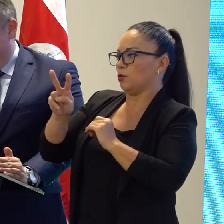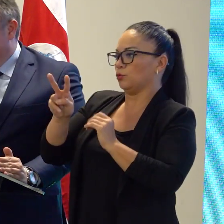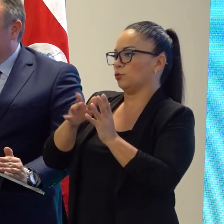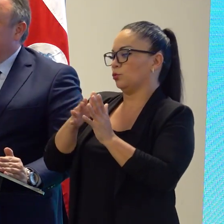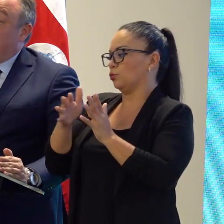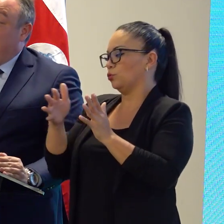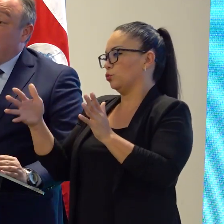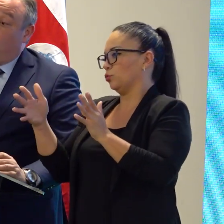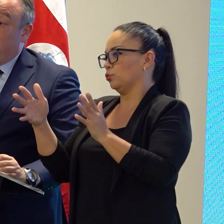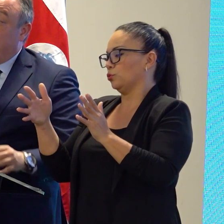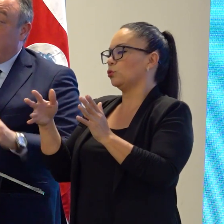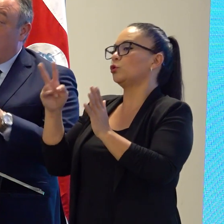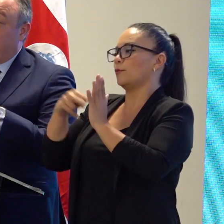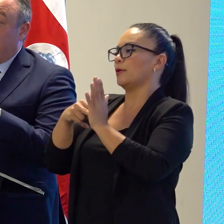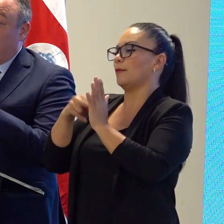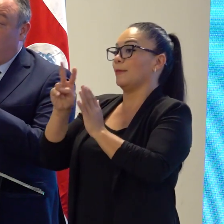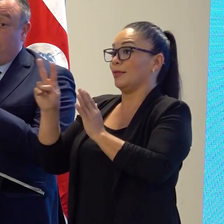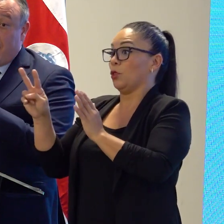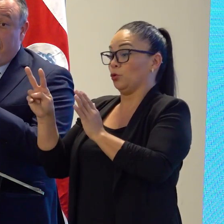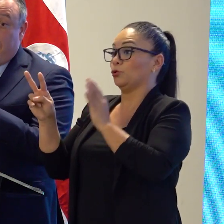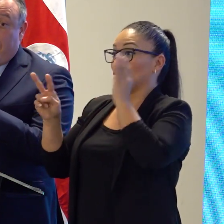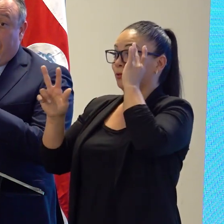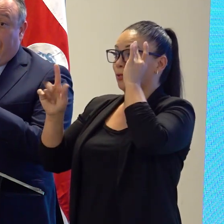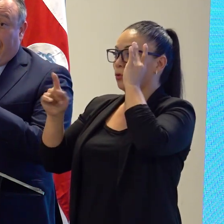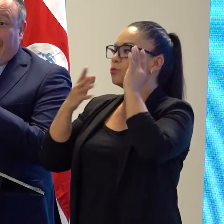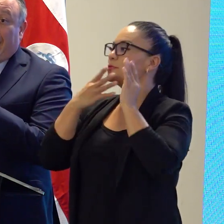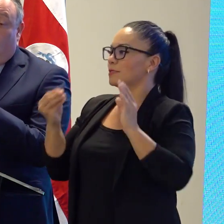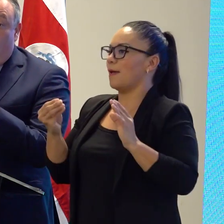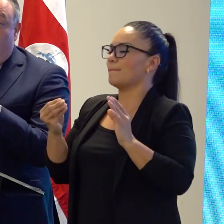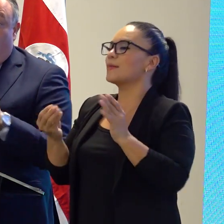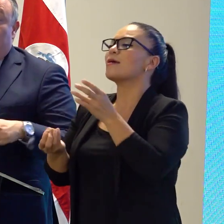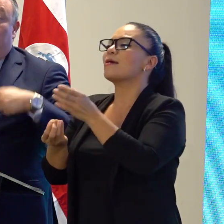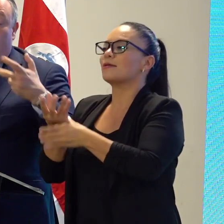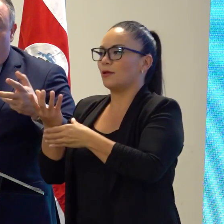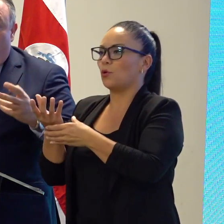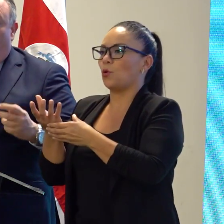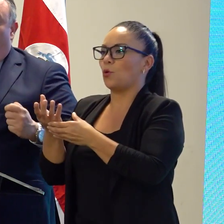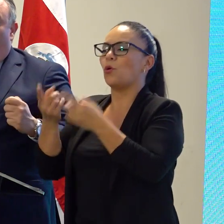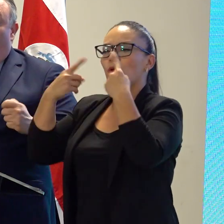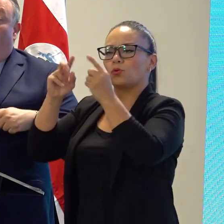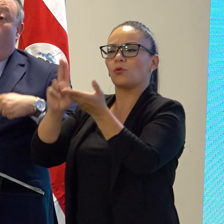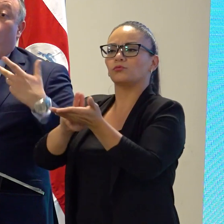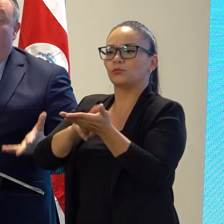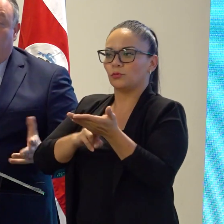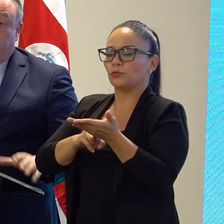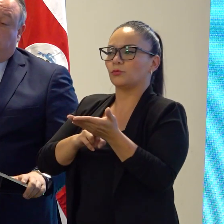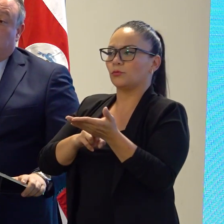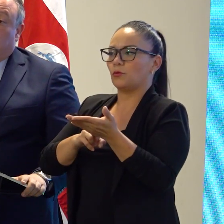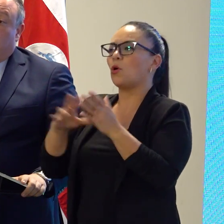y el cierre del año 2022 al 31 de diciembre generó o empleó ocupó